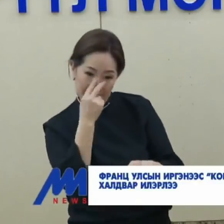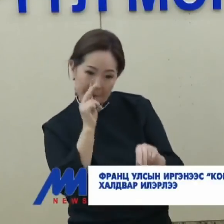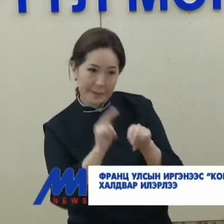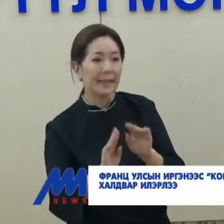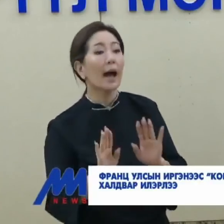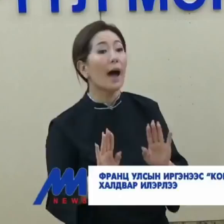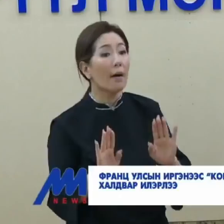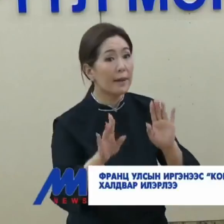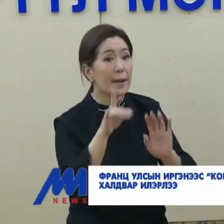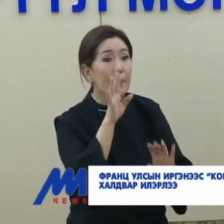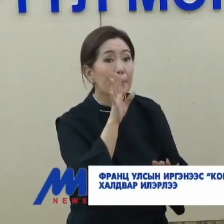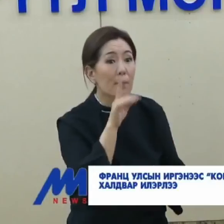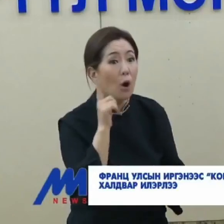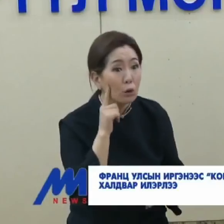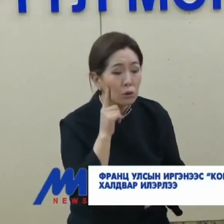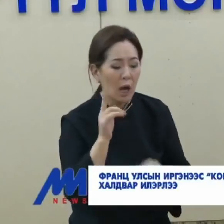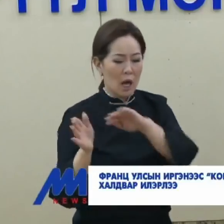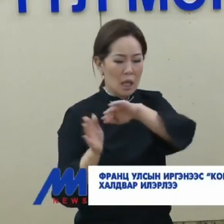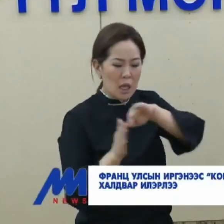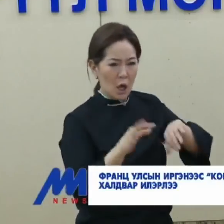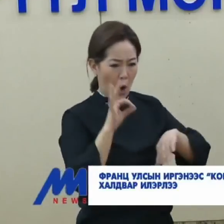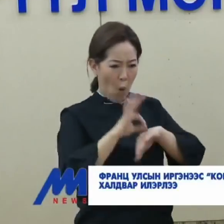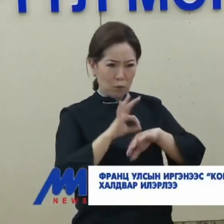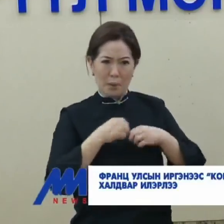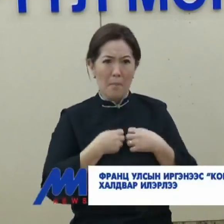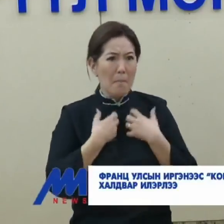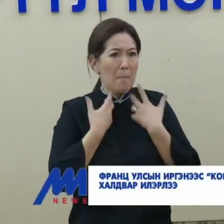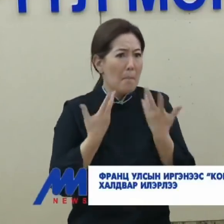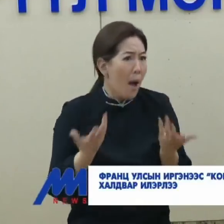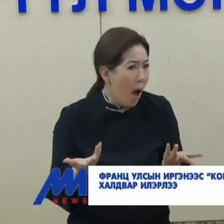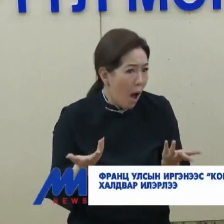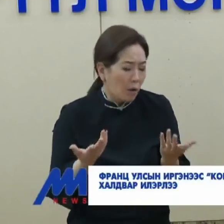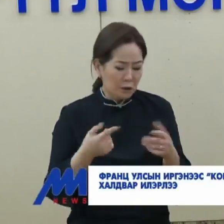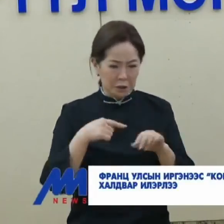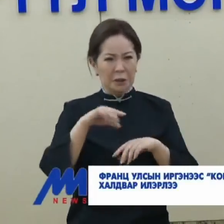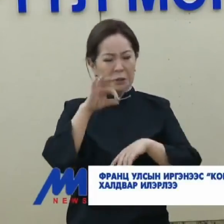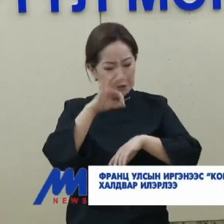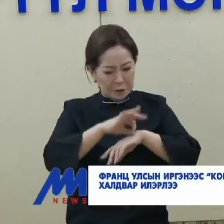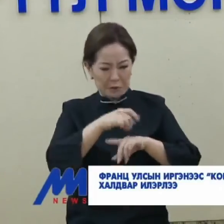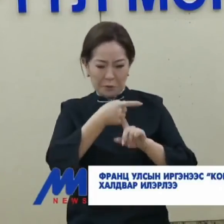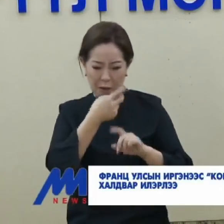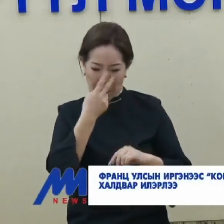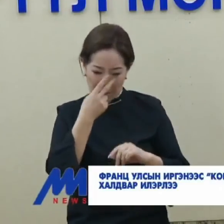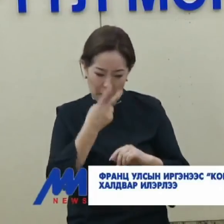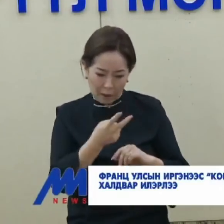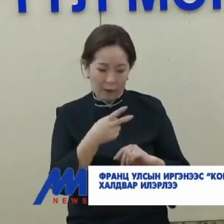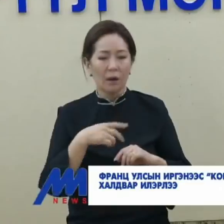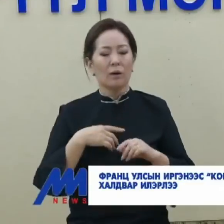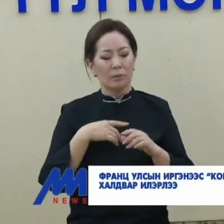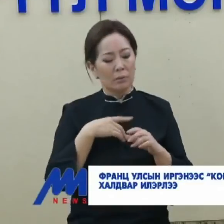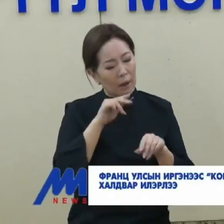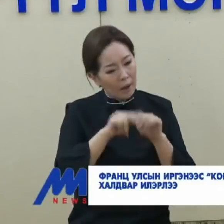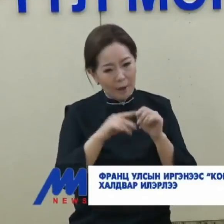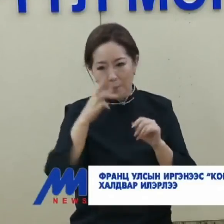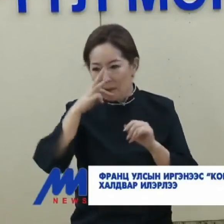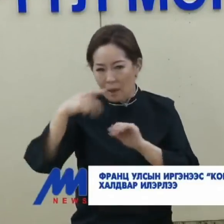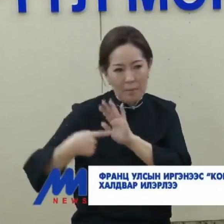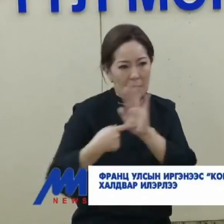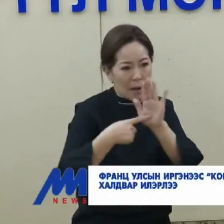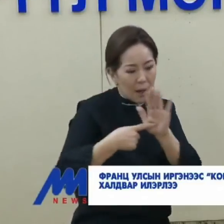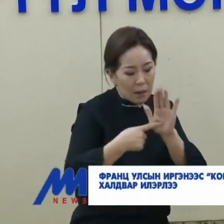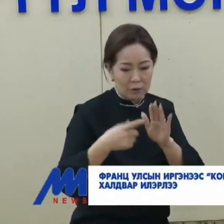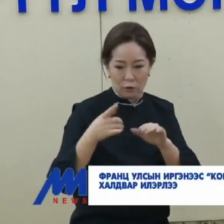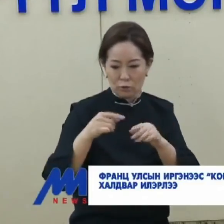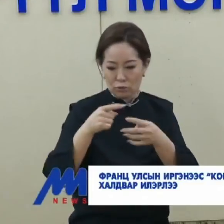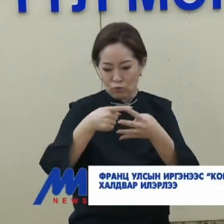Тэгээ шинж тэмдэг илрэхгүй шинжилгээний хариу эхний ээлжинд гарсан хариуг хурдан одоо ашиглаж